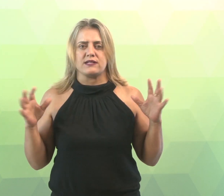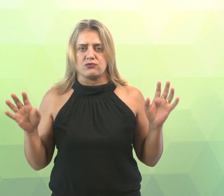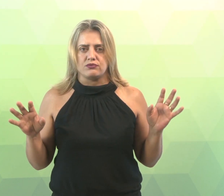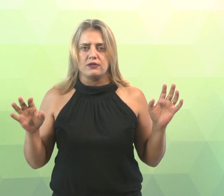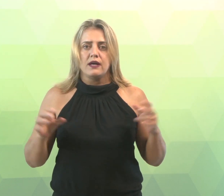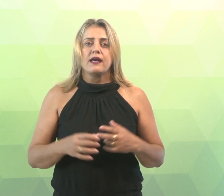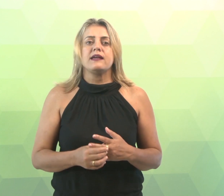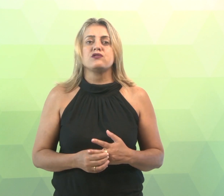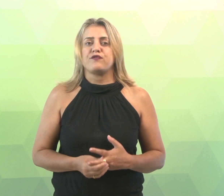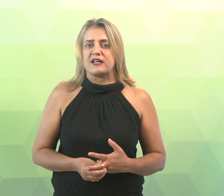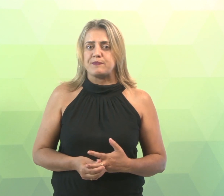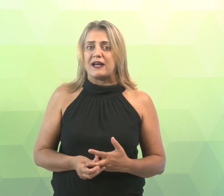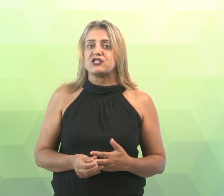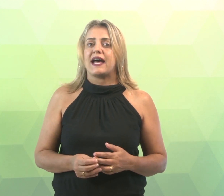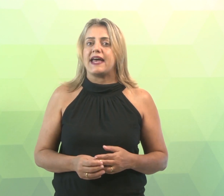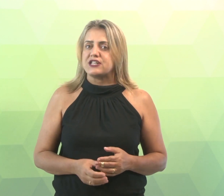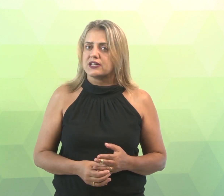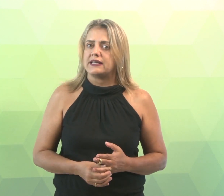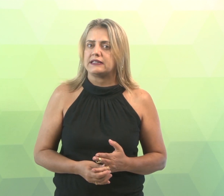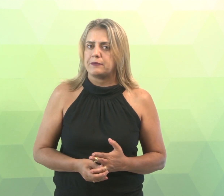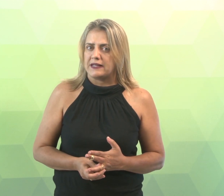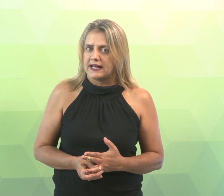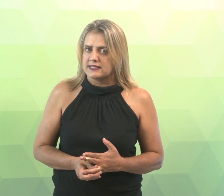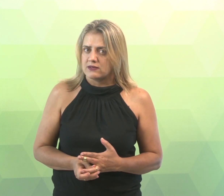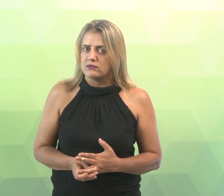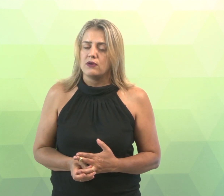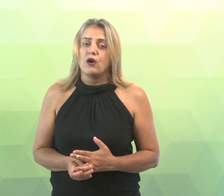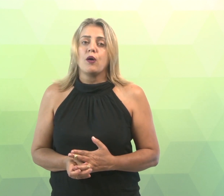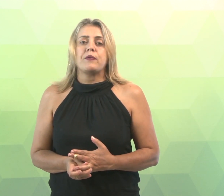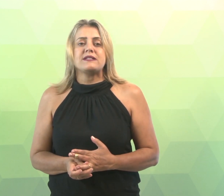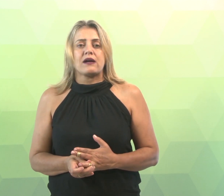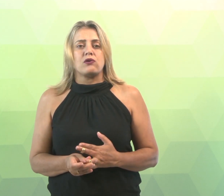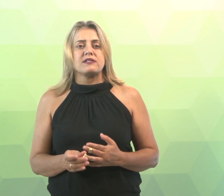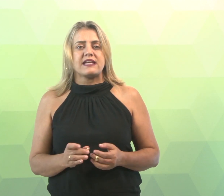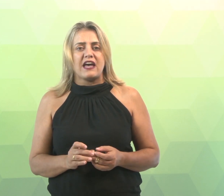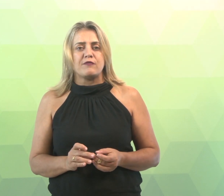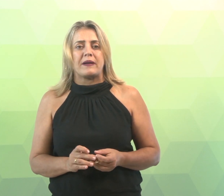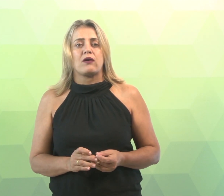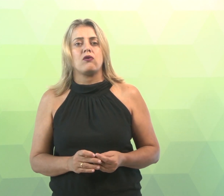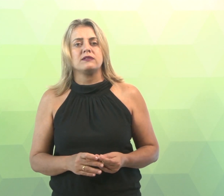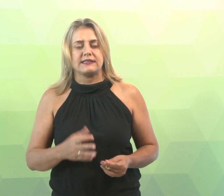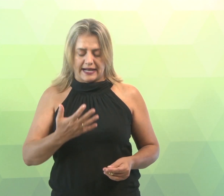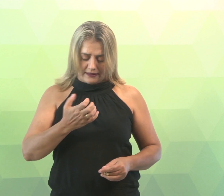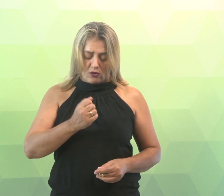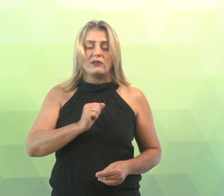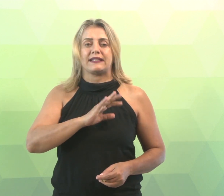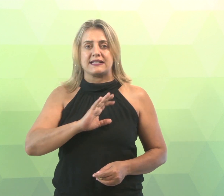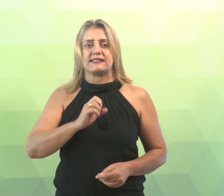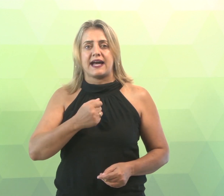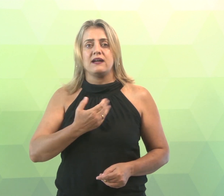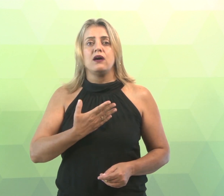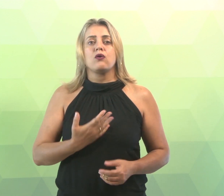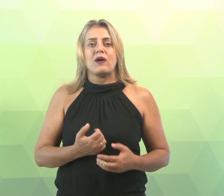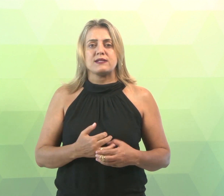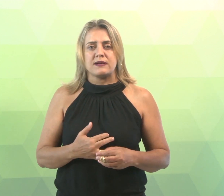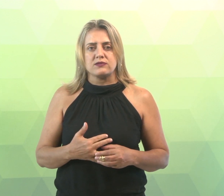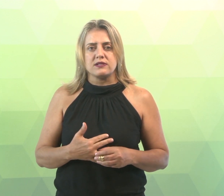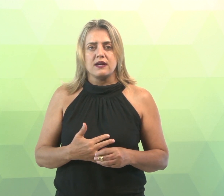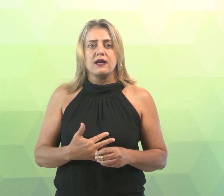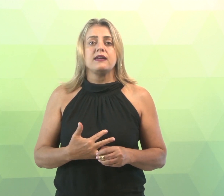adereço. Isso faz parte da ética da interpretação, pois a cor serve para contrastar com as mãos e